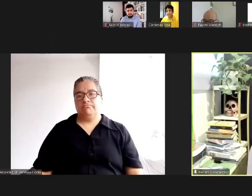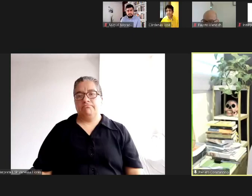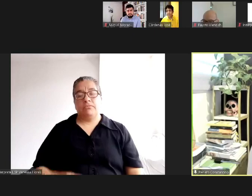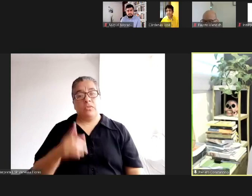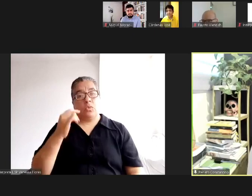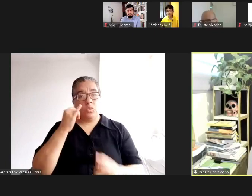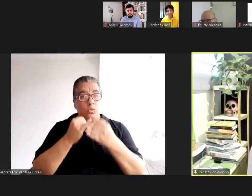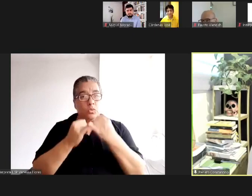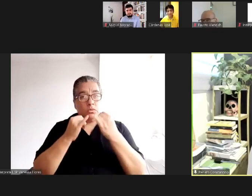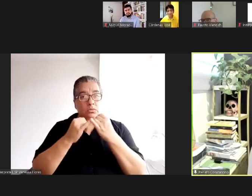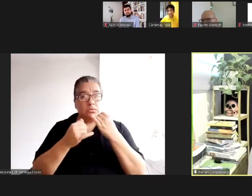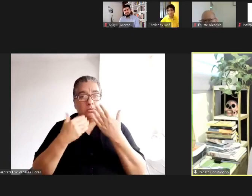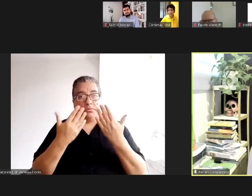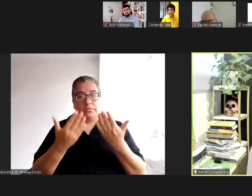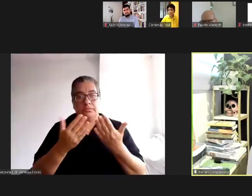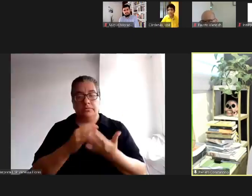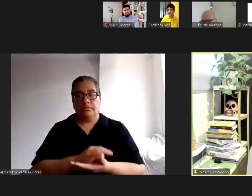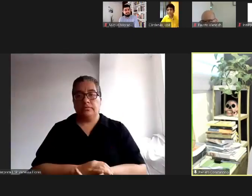reflexiones,